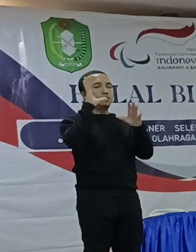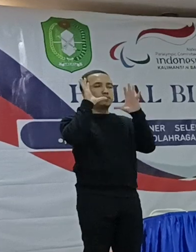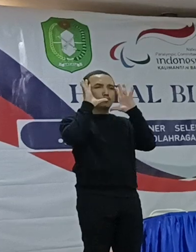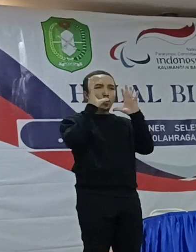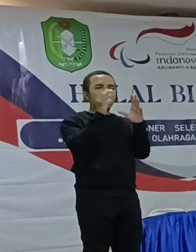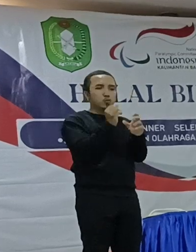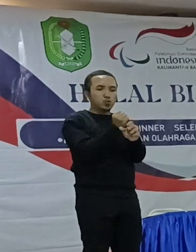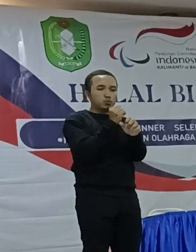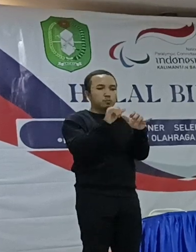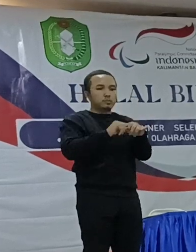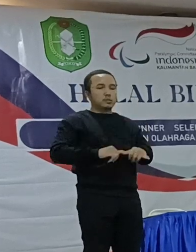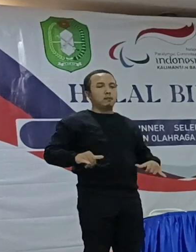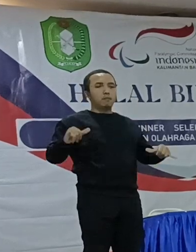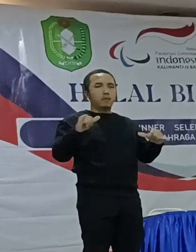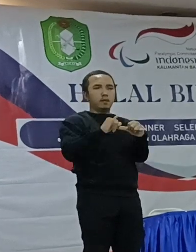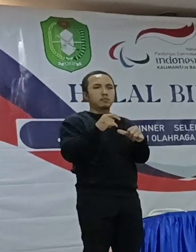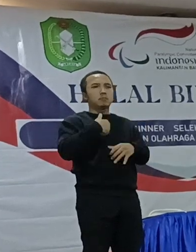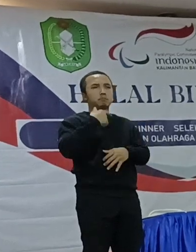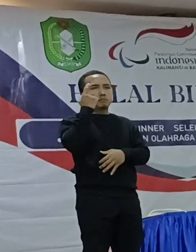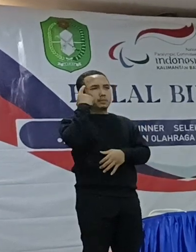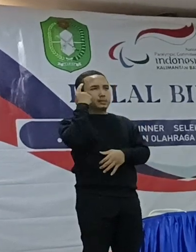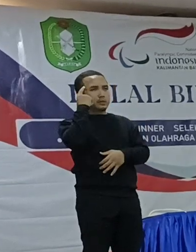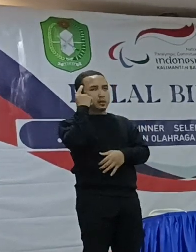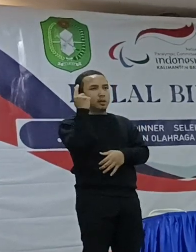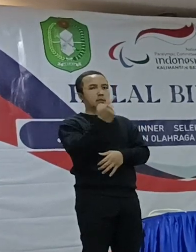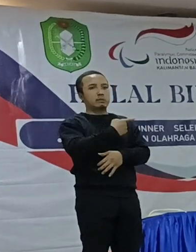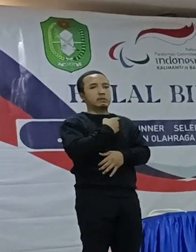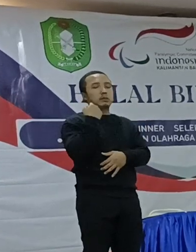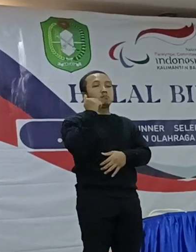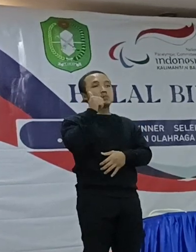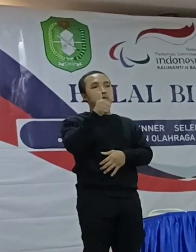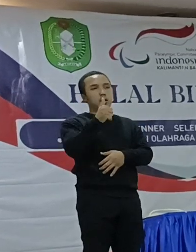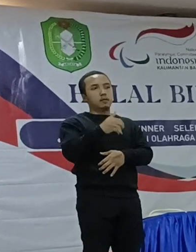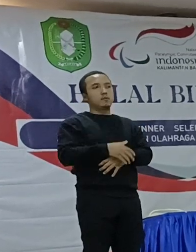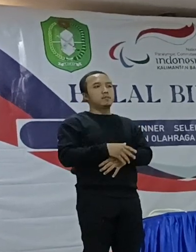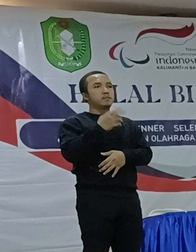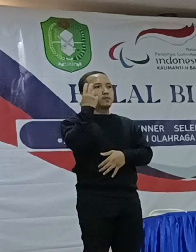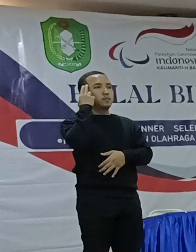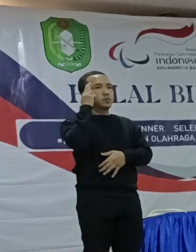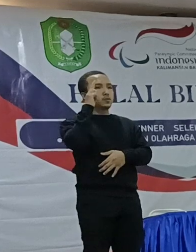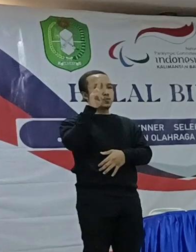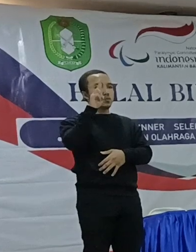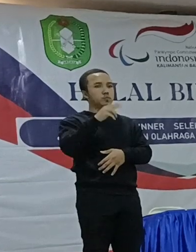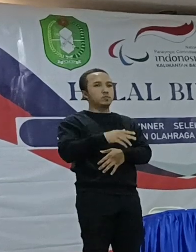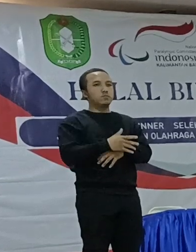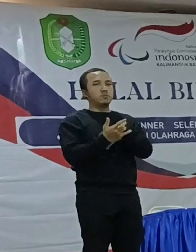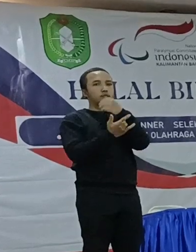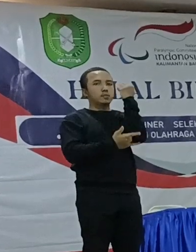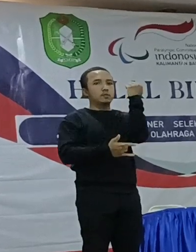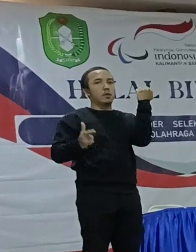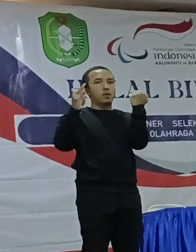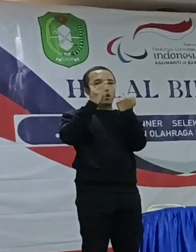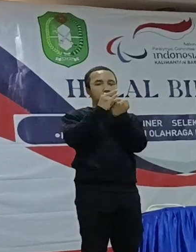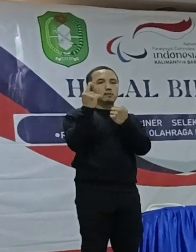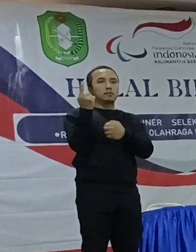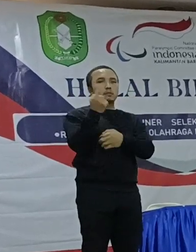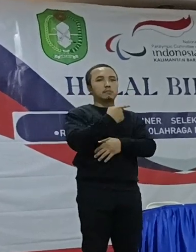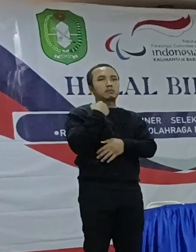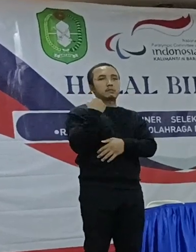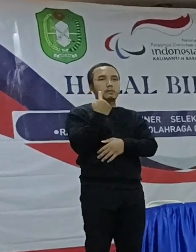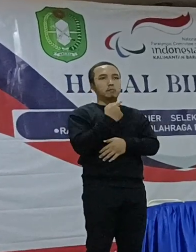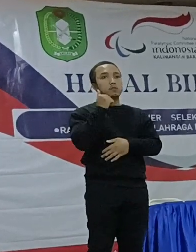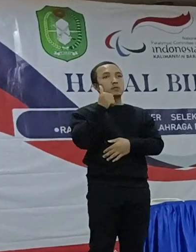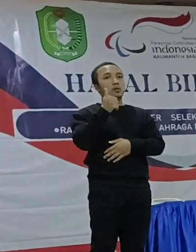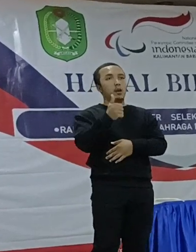kita bisa untuk semua. Untuk sekolah nanti saya balik kampung, saya orang balik kampung bisa ke